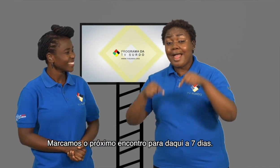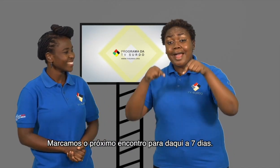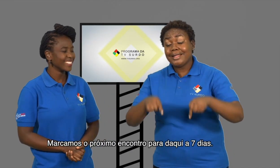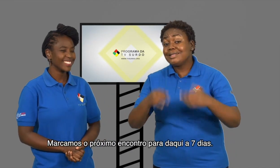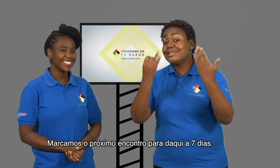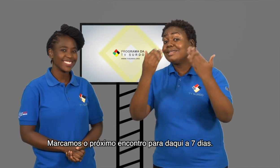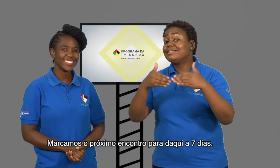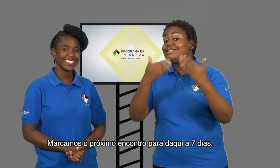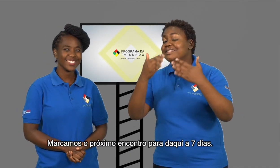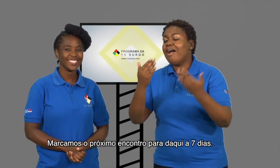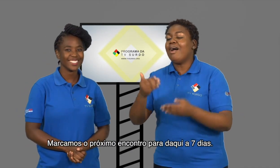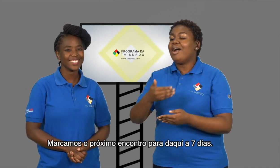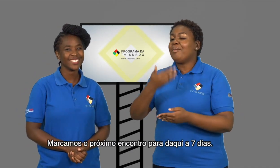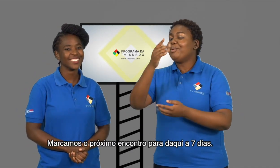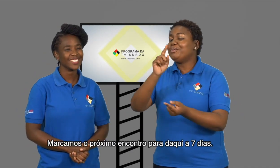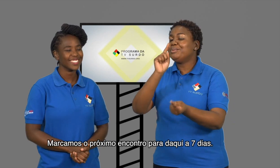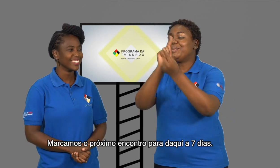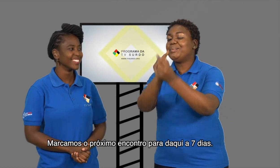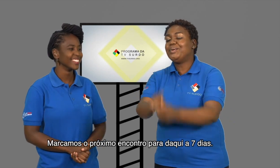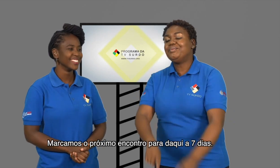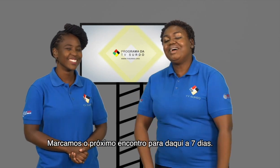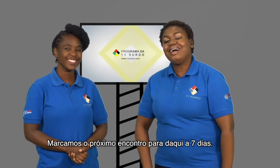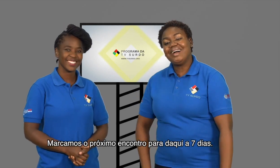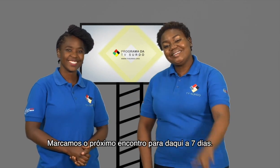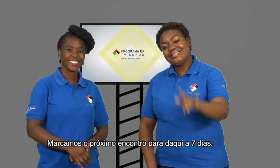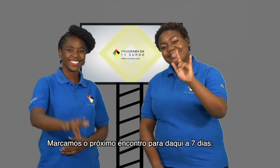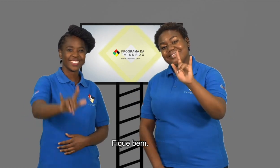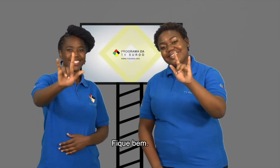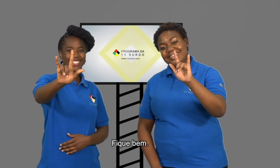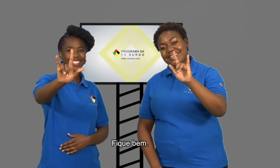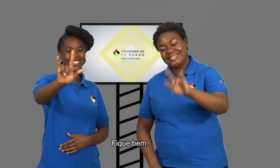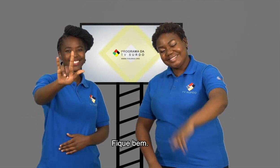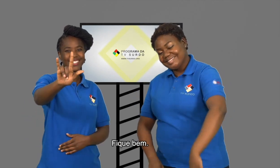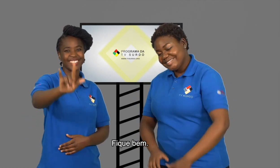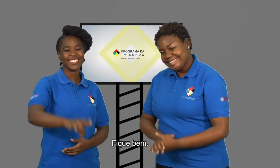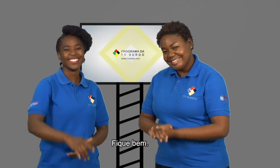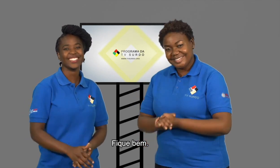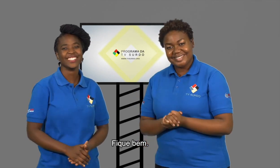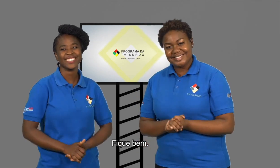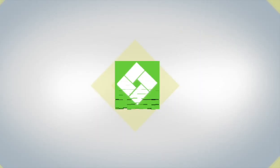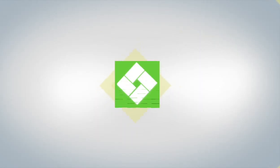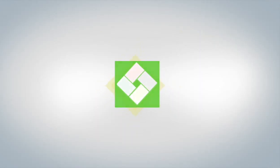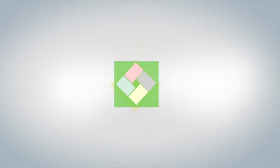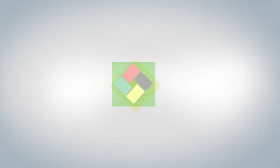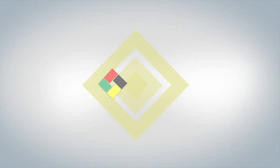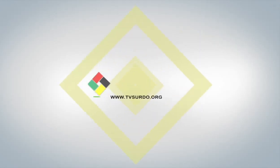Marcamos o próximo encontro para daqui a 7 dias. Fique bem!